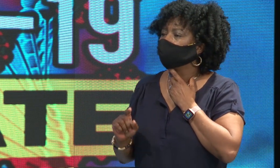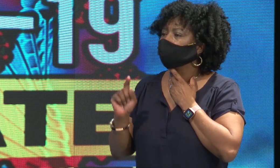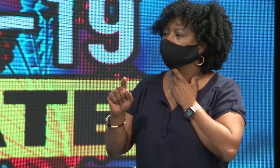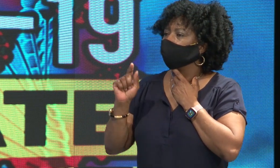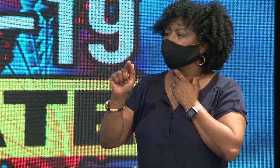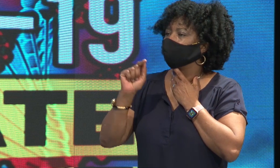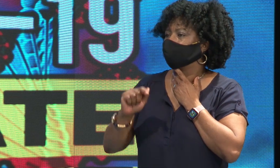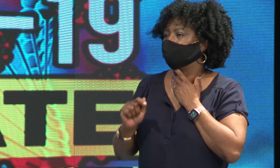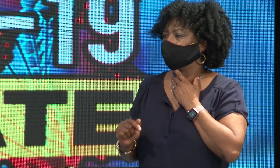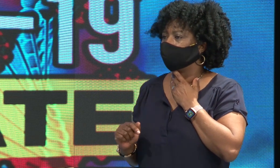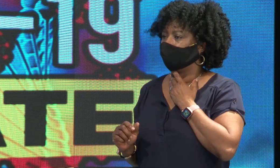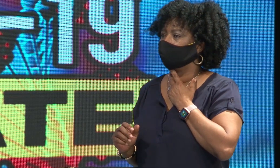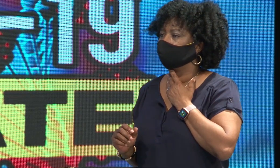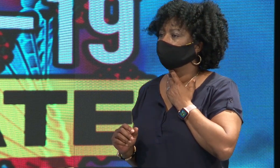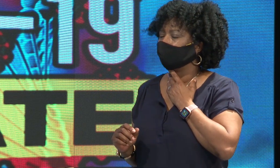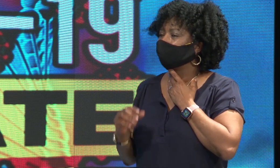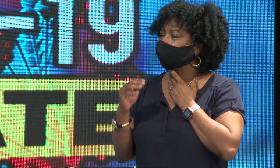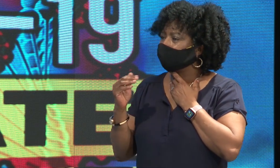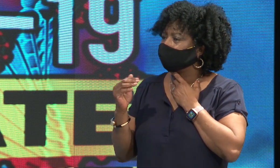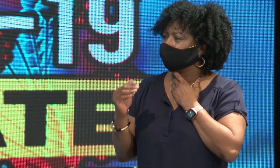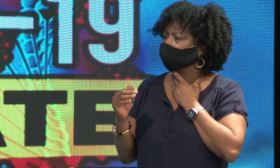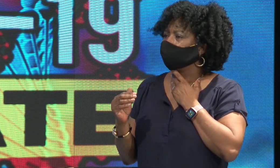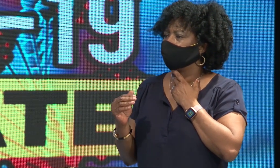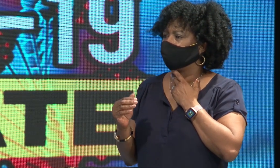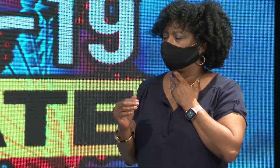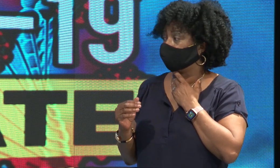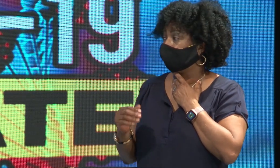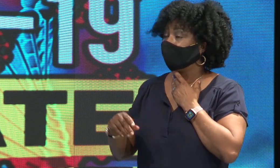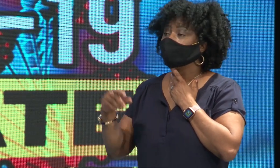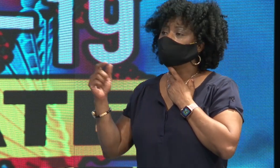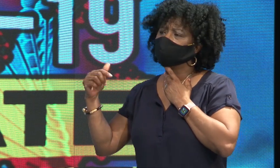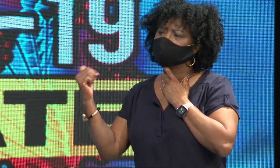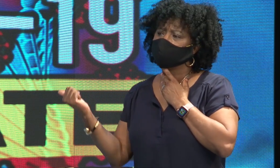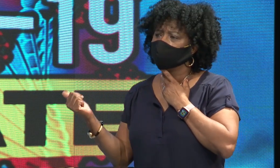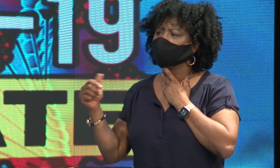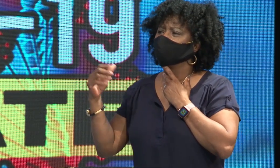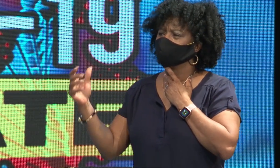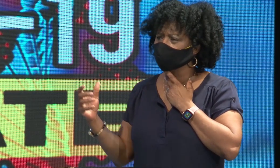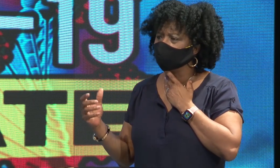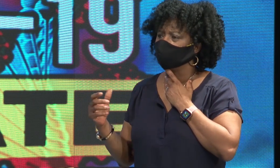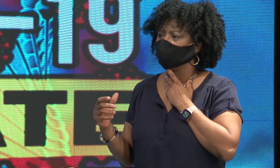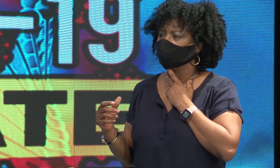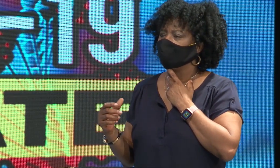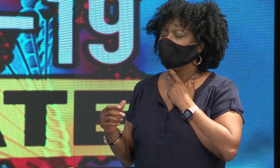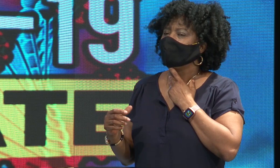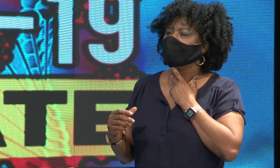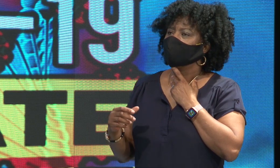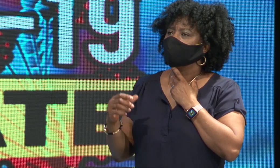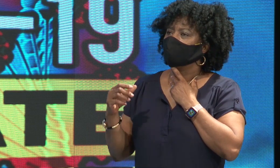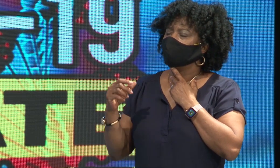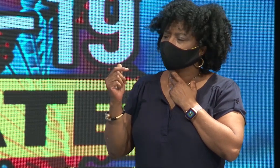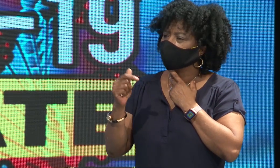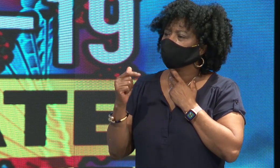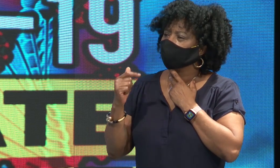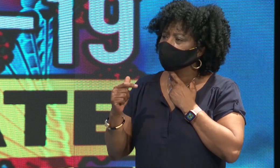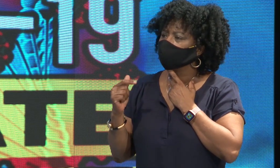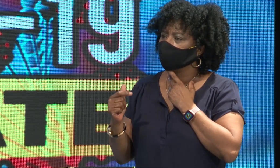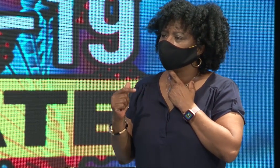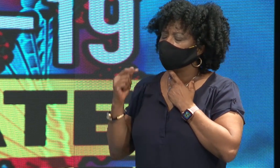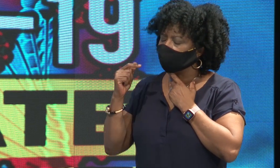soms moet je toch wel een statement maken. Ja. En ik heb er inderdaad over nagedacht. Moeten we het niet gewoon via Zoom doen? Ja. Maar